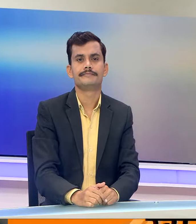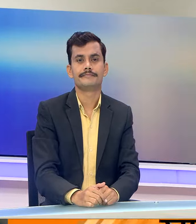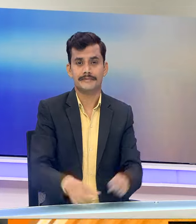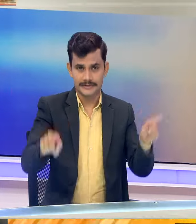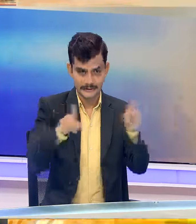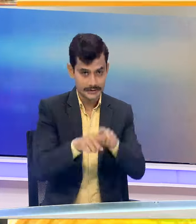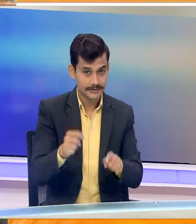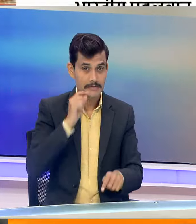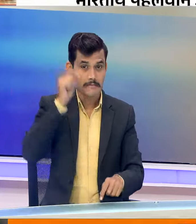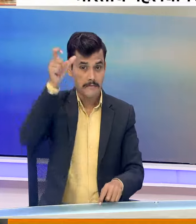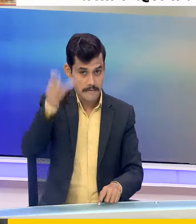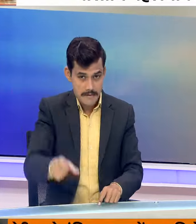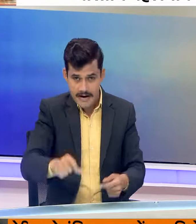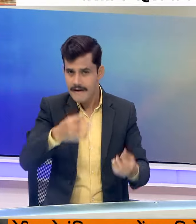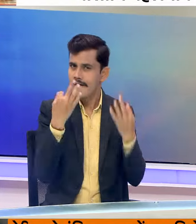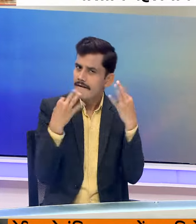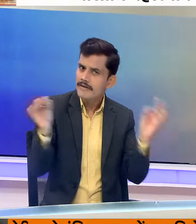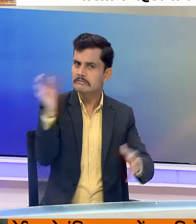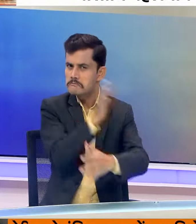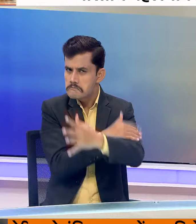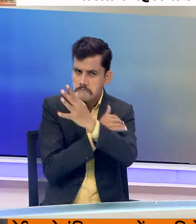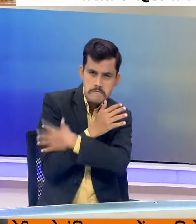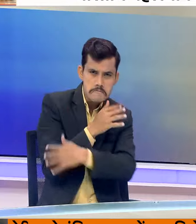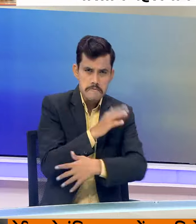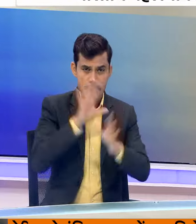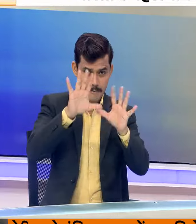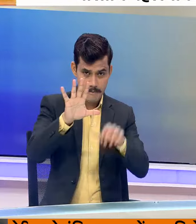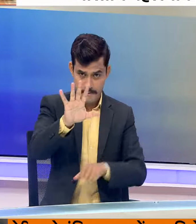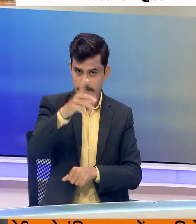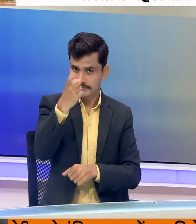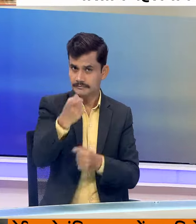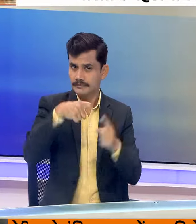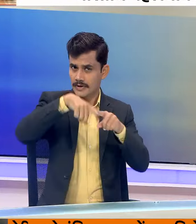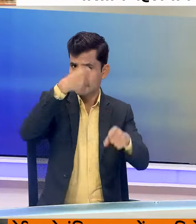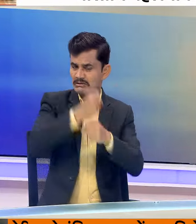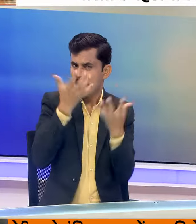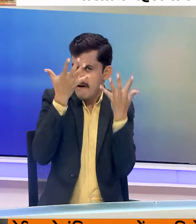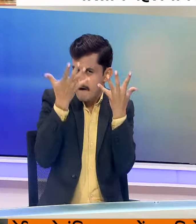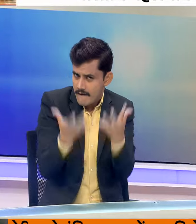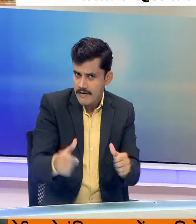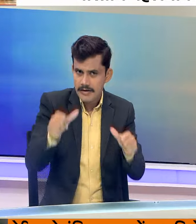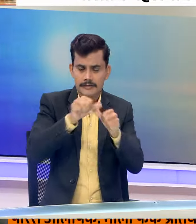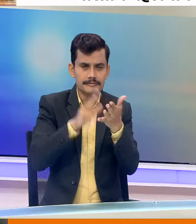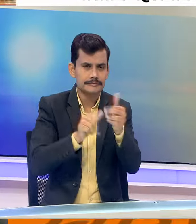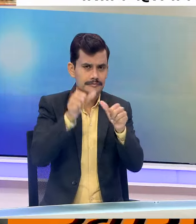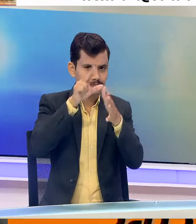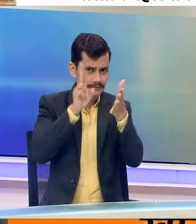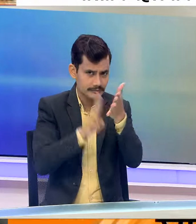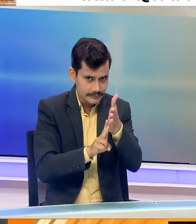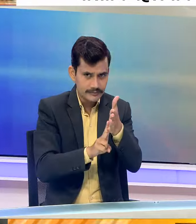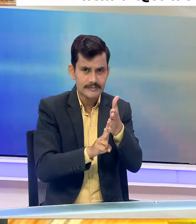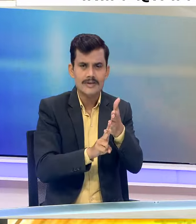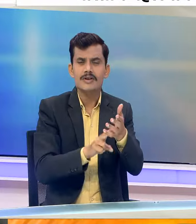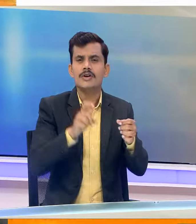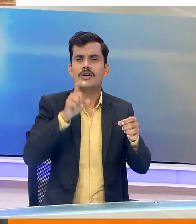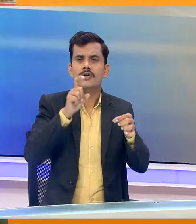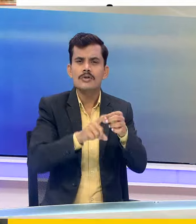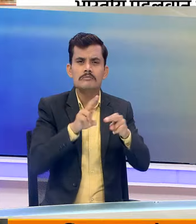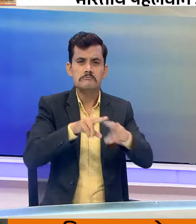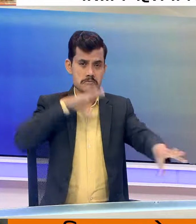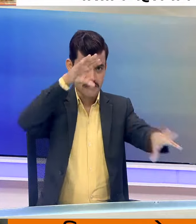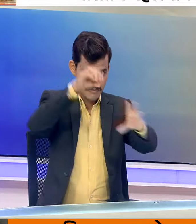वहीं पुरुषों की फ्री स्टाइल कुश्ती में 57 किलोग्राम भार वर्ग में भारतीय पहलवान अमर सहरावत प्री क्वार्टर फाइनल में चुनौती पेश करते हुए नजर